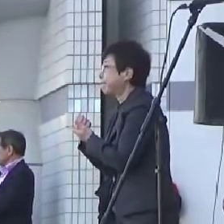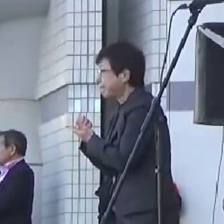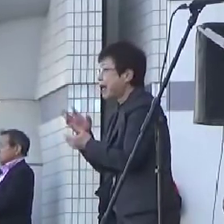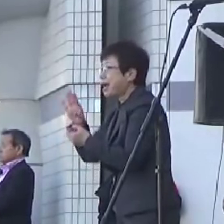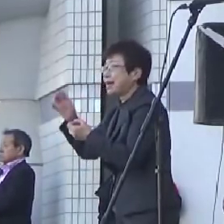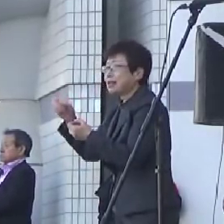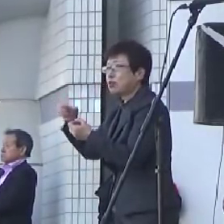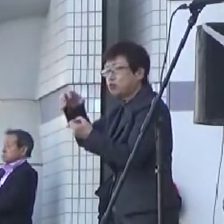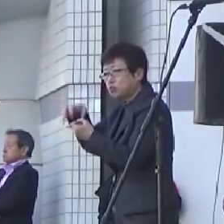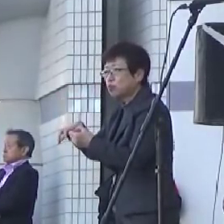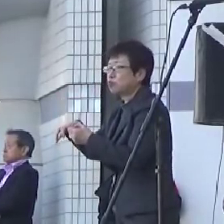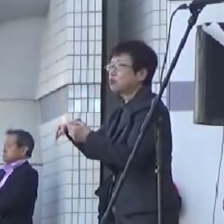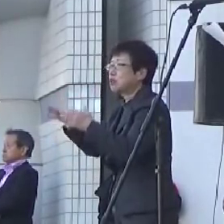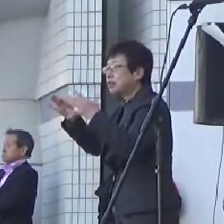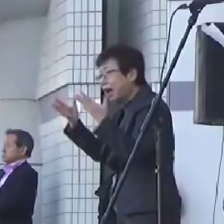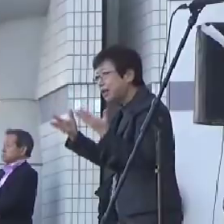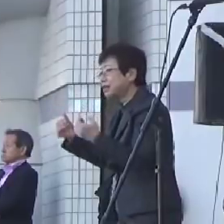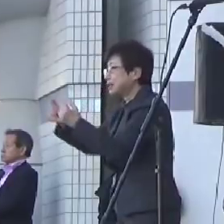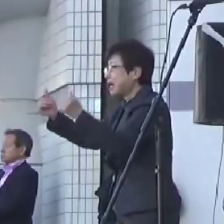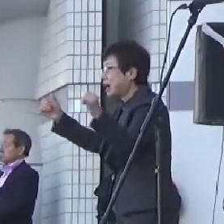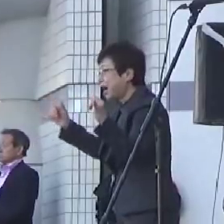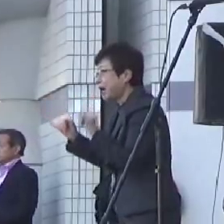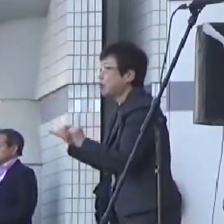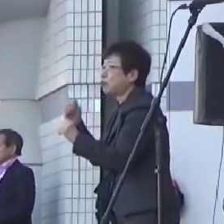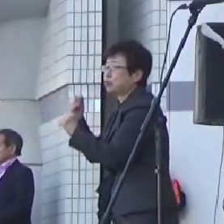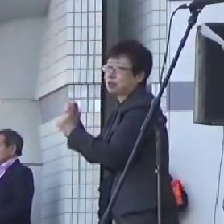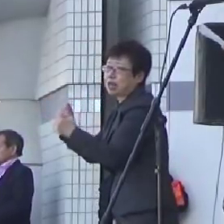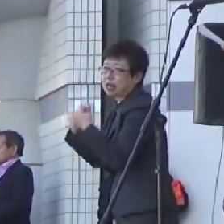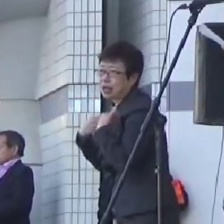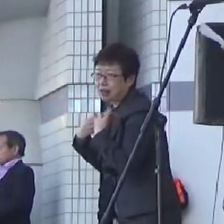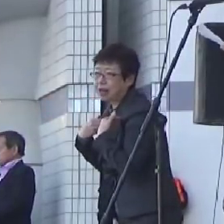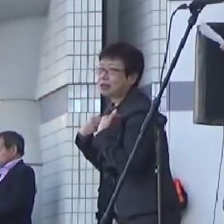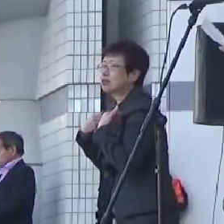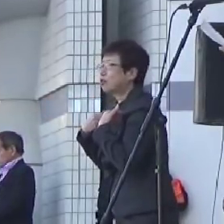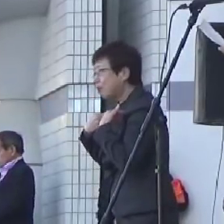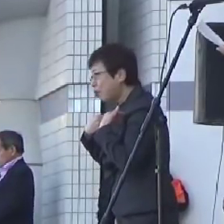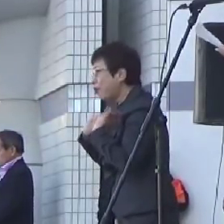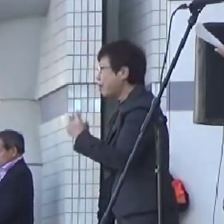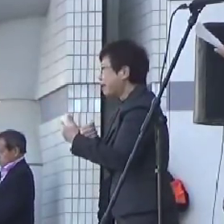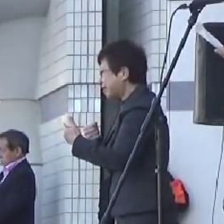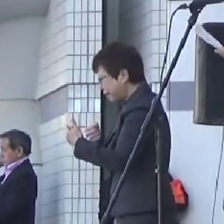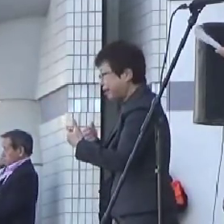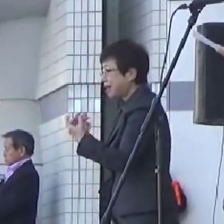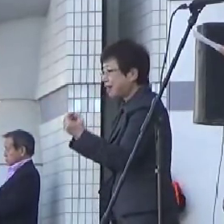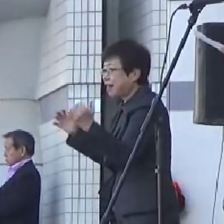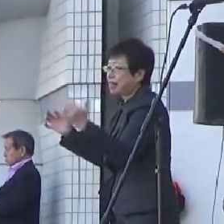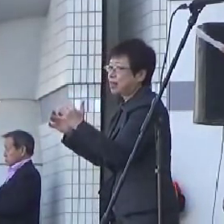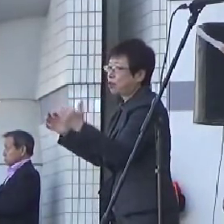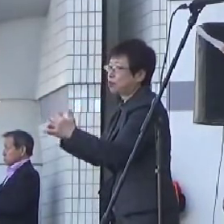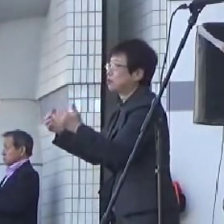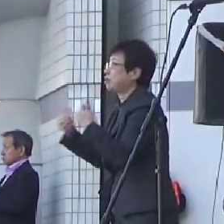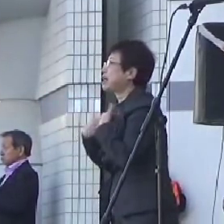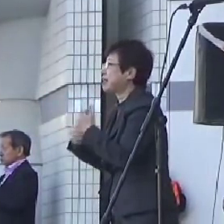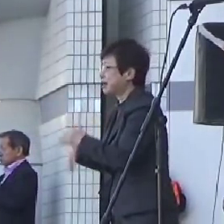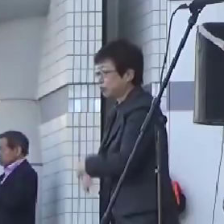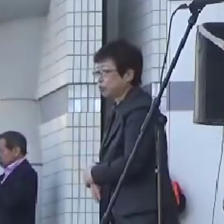原発のない社会をどのようにして作り上げていくのかを徹底的に議論するべきです